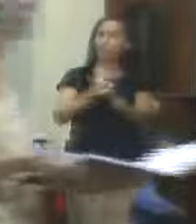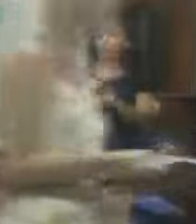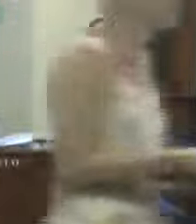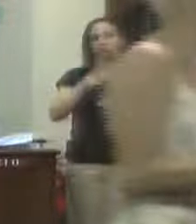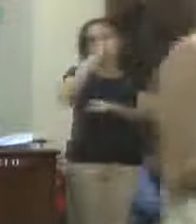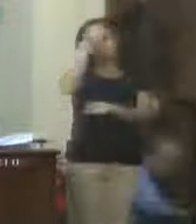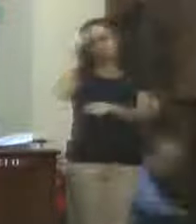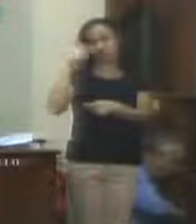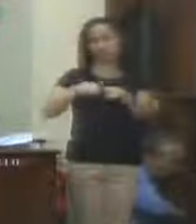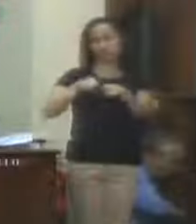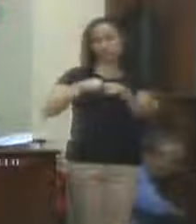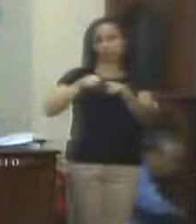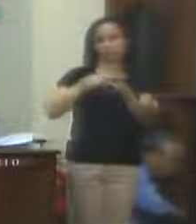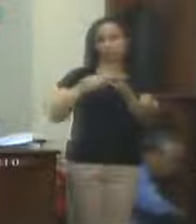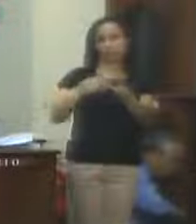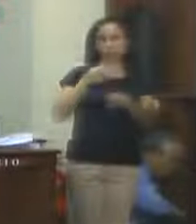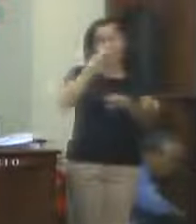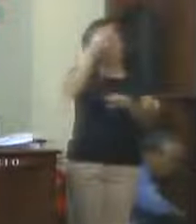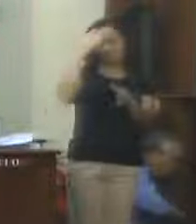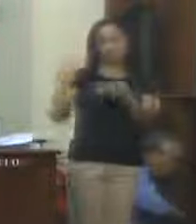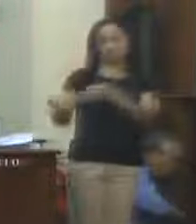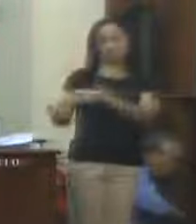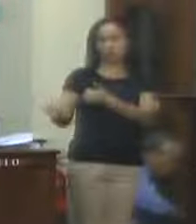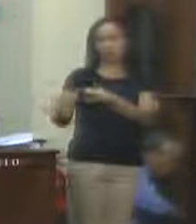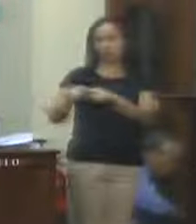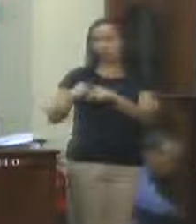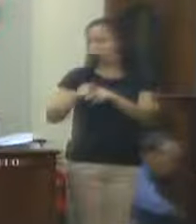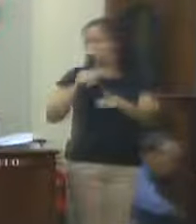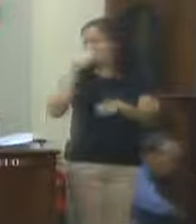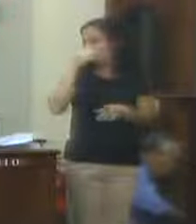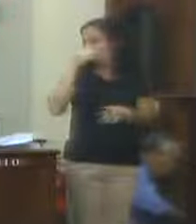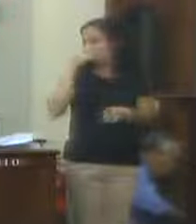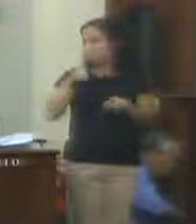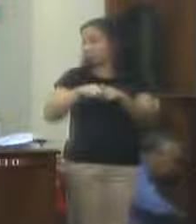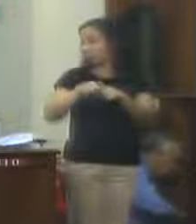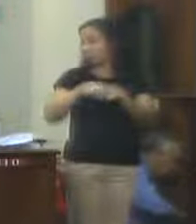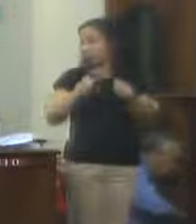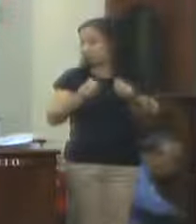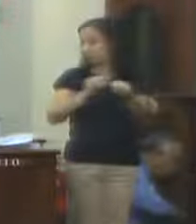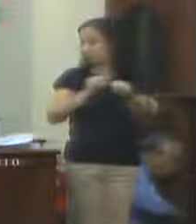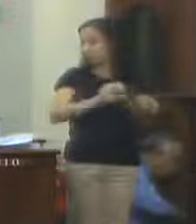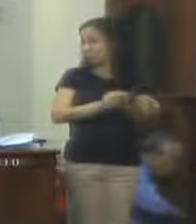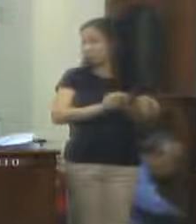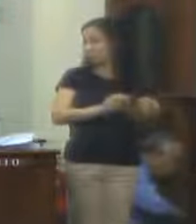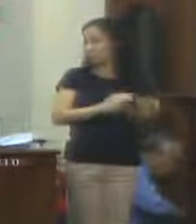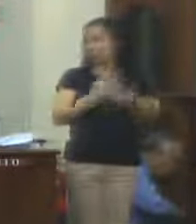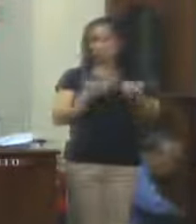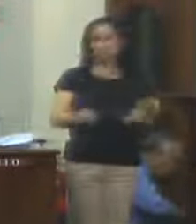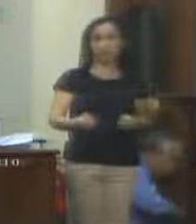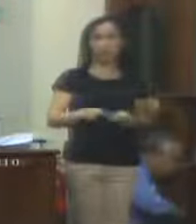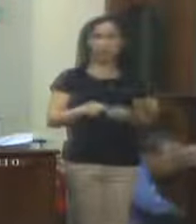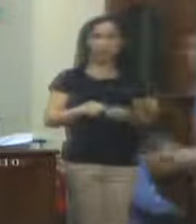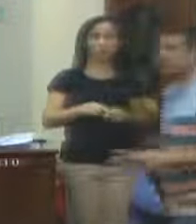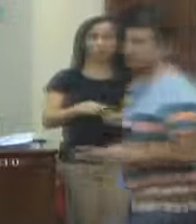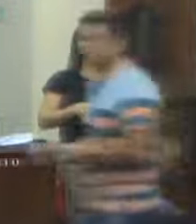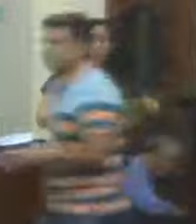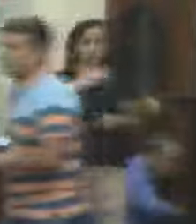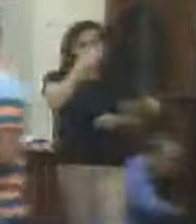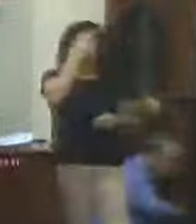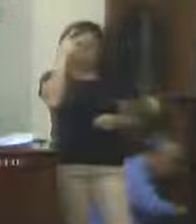que se incuba de sua mão de obra sem onerar os parâmetros hoje existentes para aquisição de pessoal diretamente